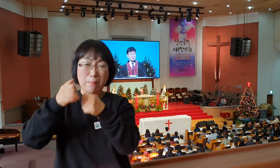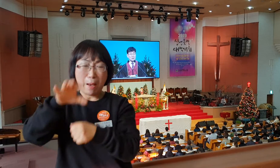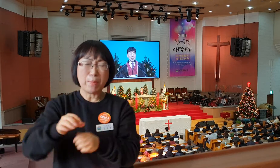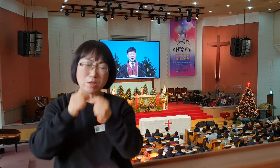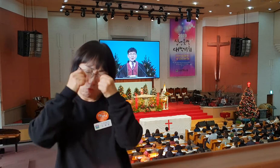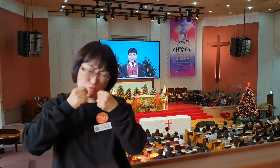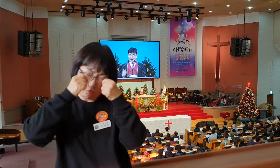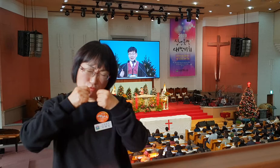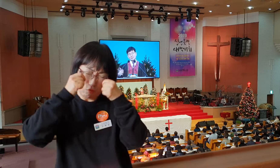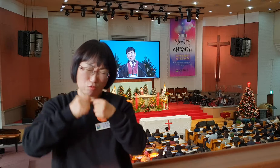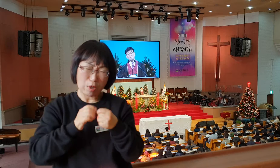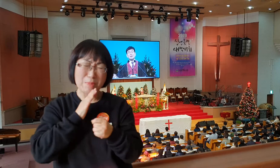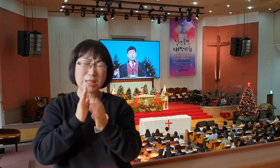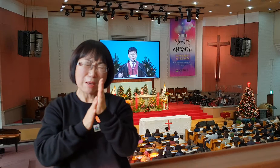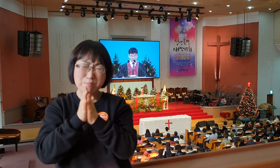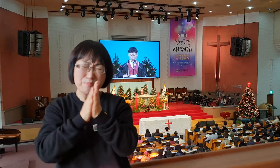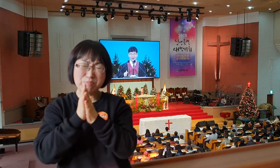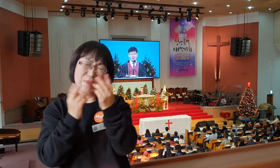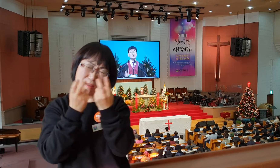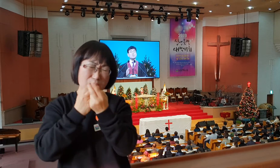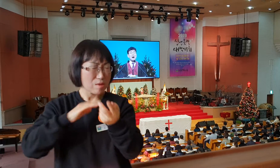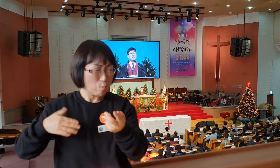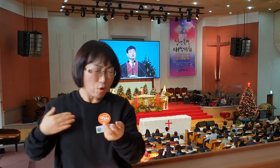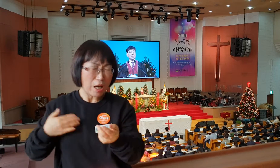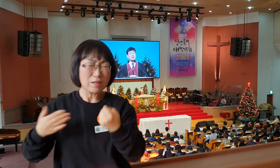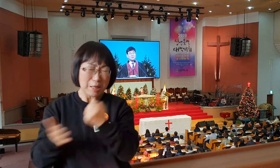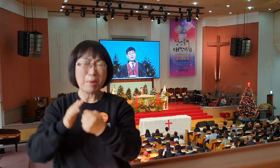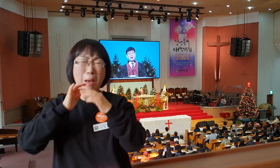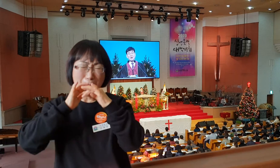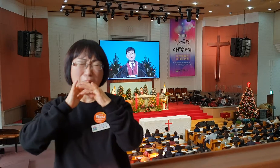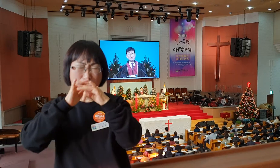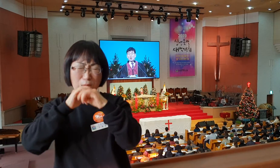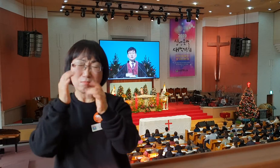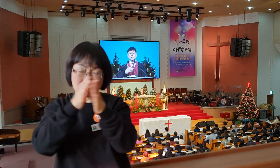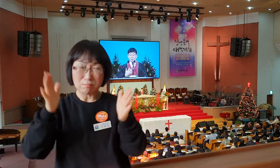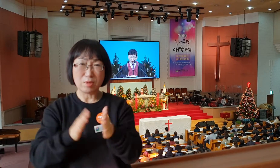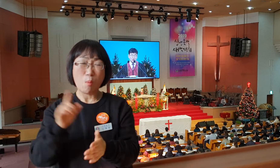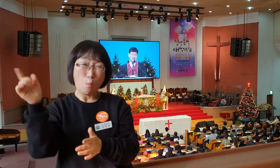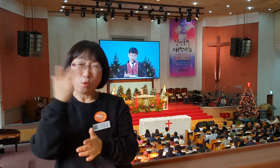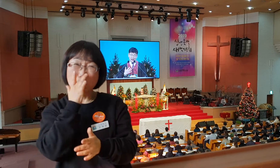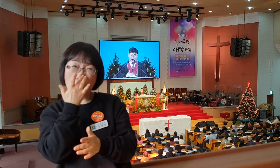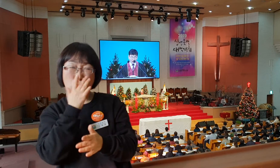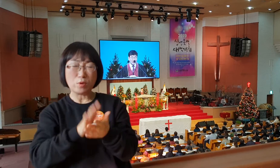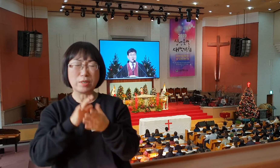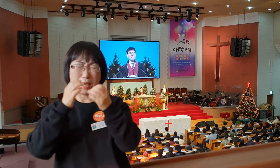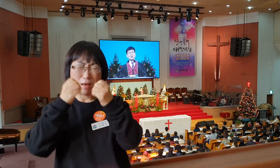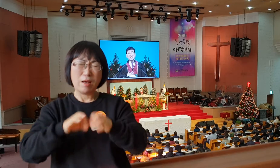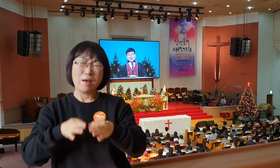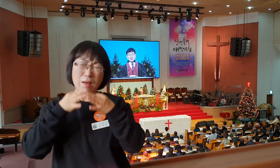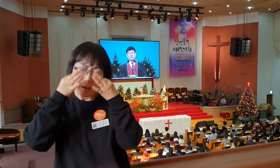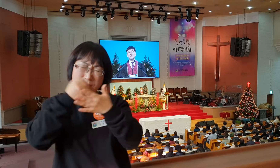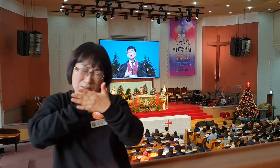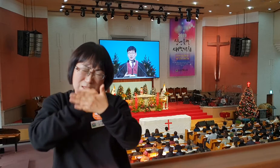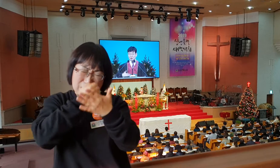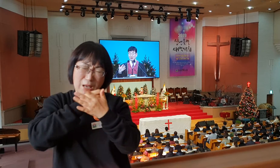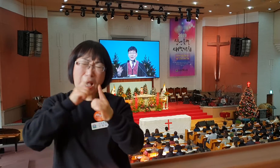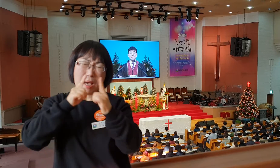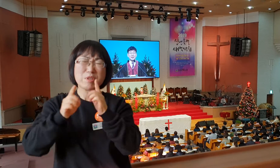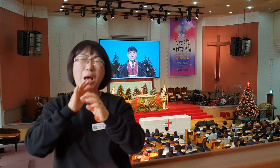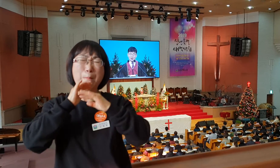우는 겁니다 마땅히 빌바 모릅니다 그러니 방언 하는 겁니다 뭔지 모르는 게 애정한 마음 탄식